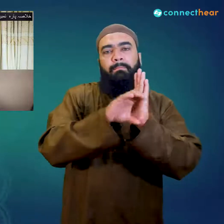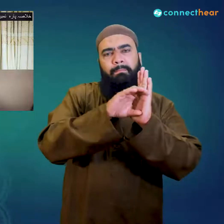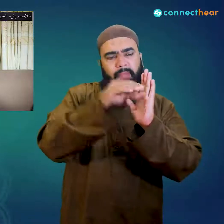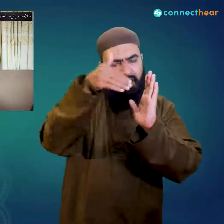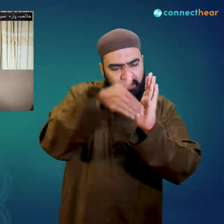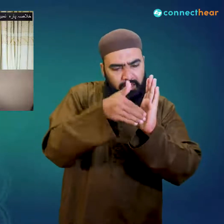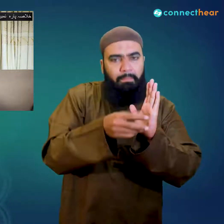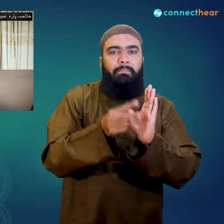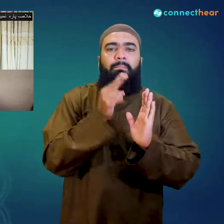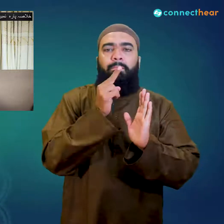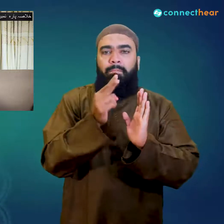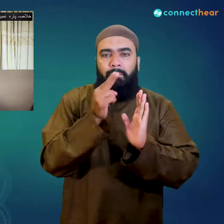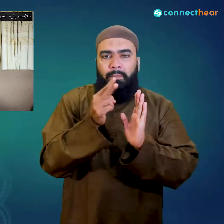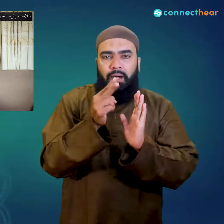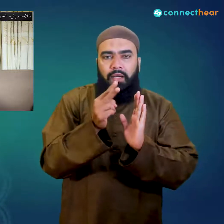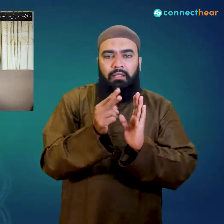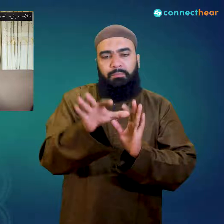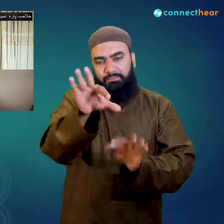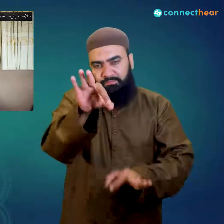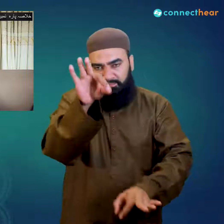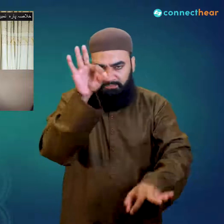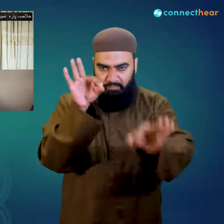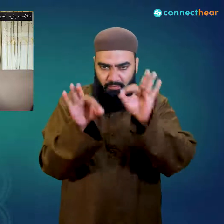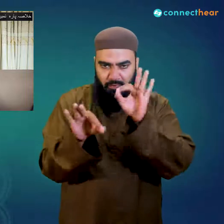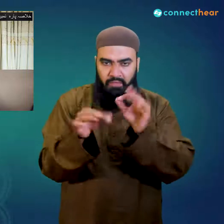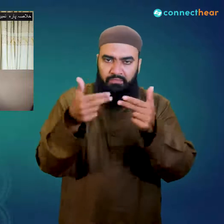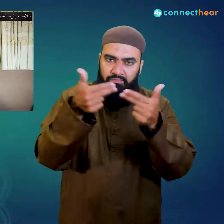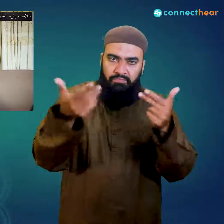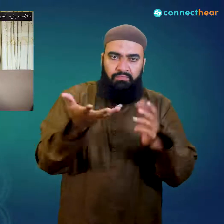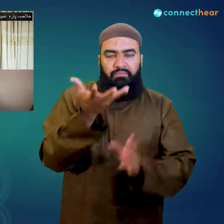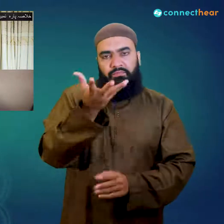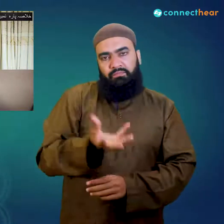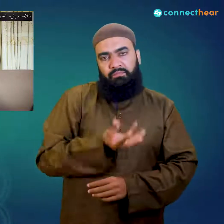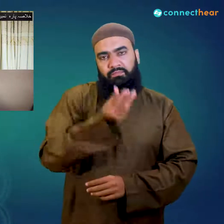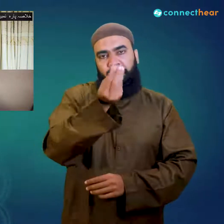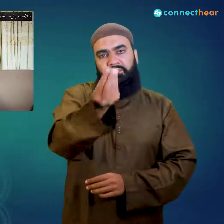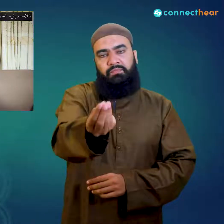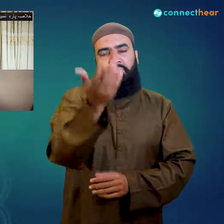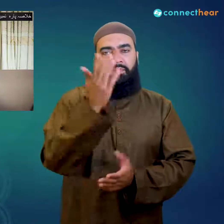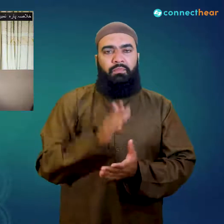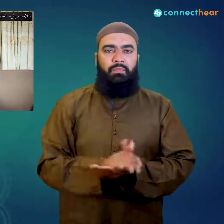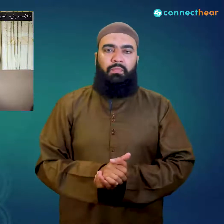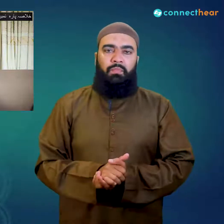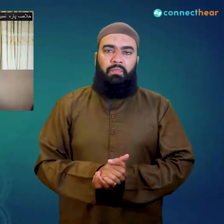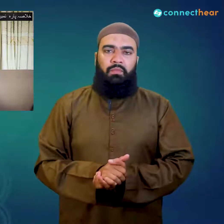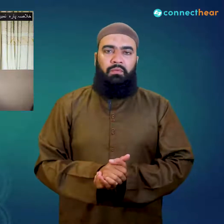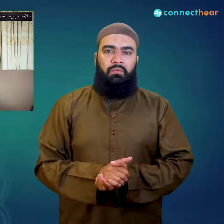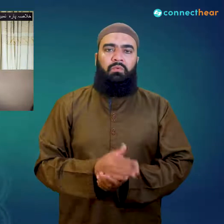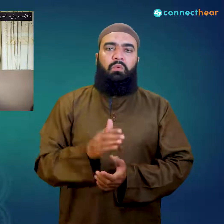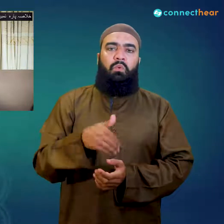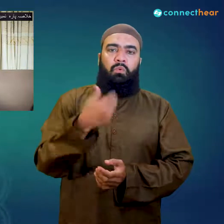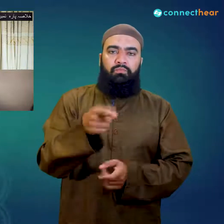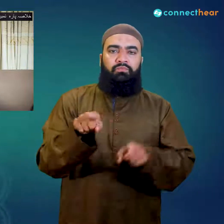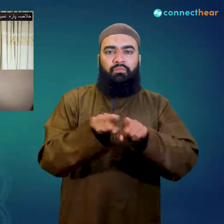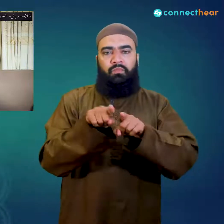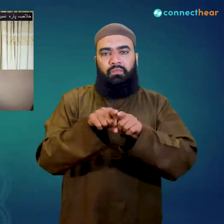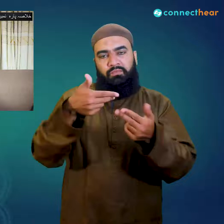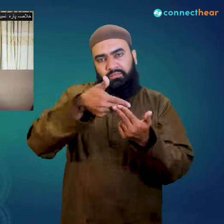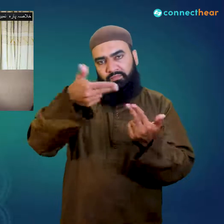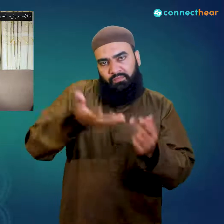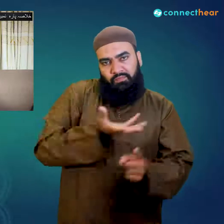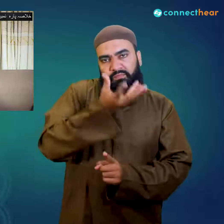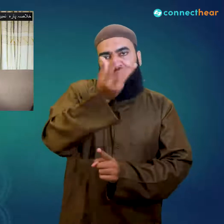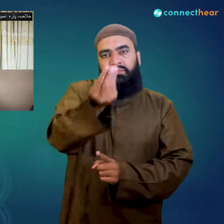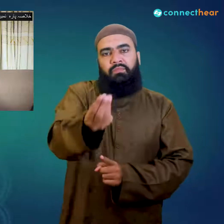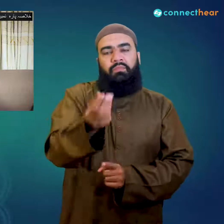میں پیش ہونے والے بیان ہونے والے اہم مضامین کی طرف توجہ دلائی جائے گی اور اس کا خلاصہ پیش